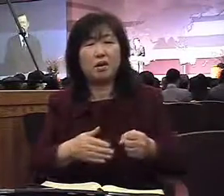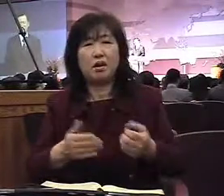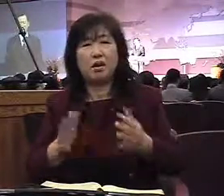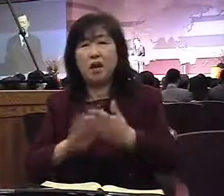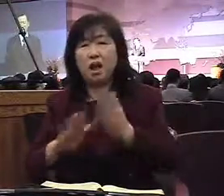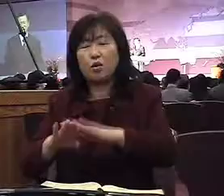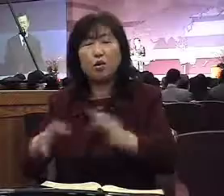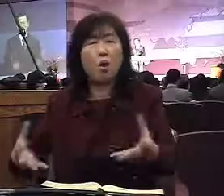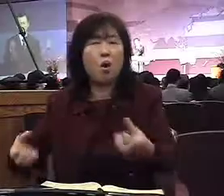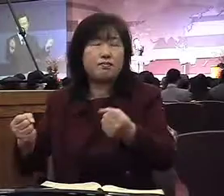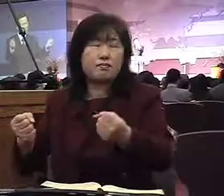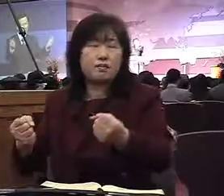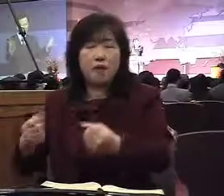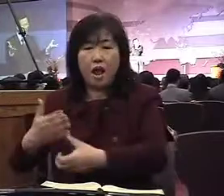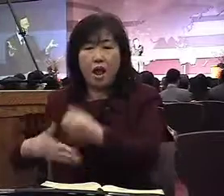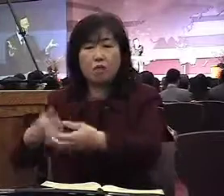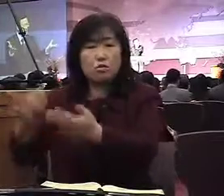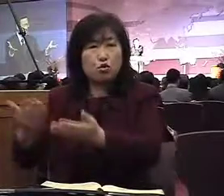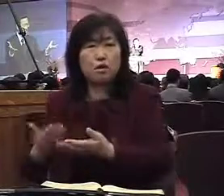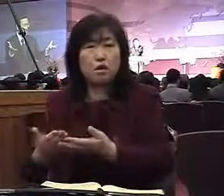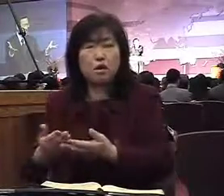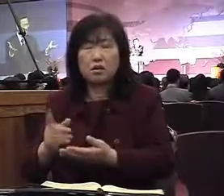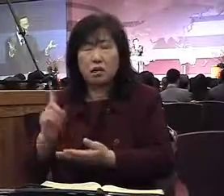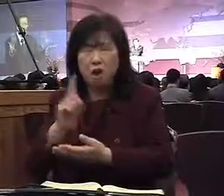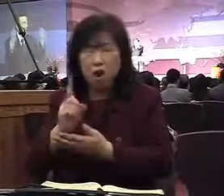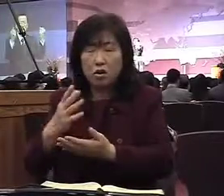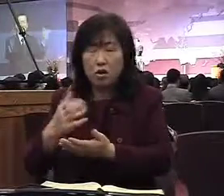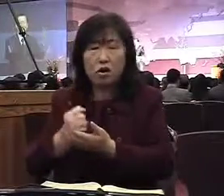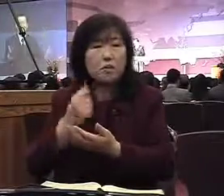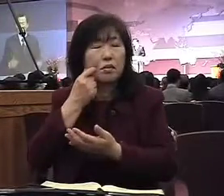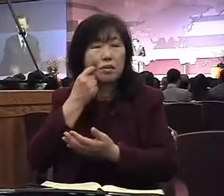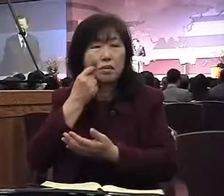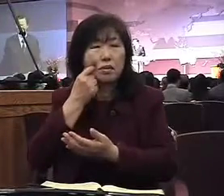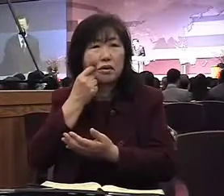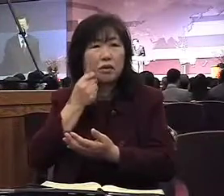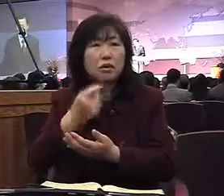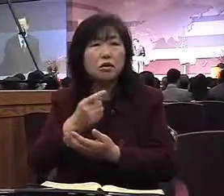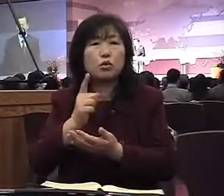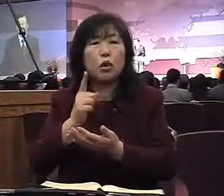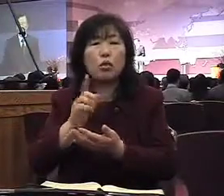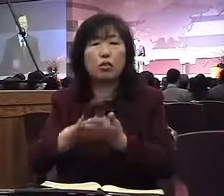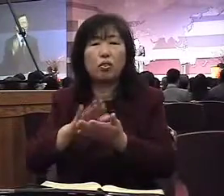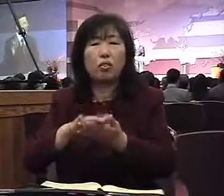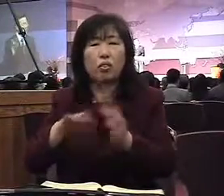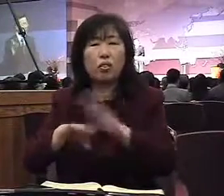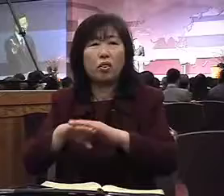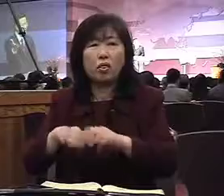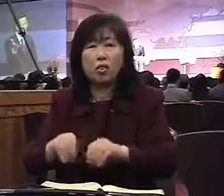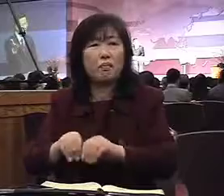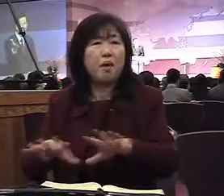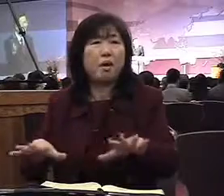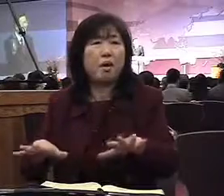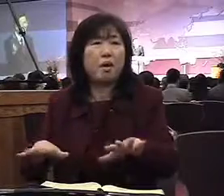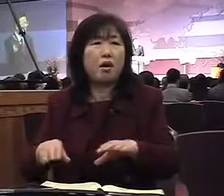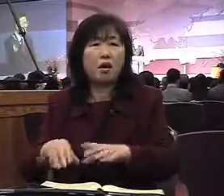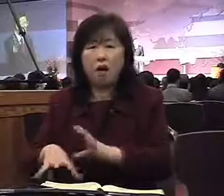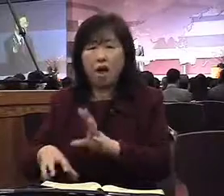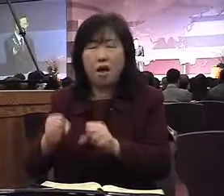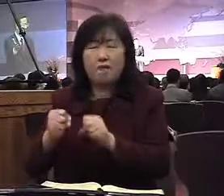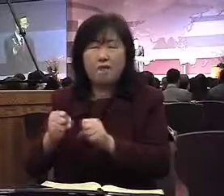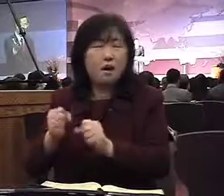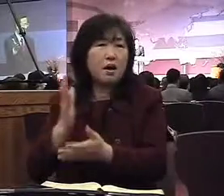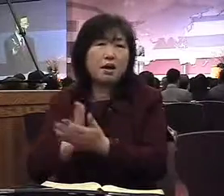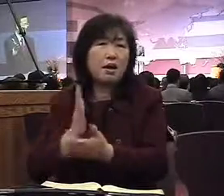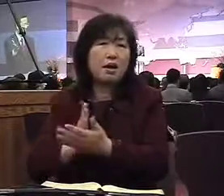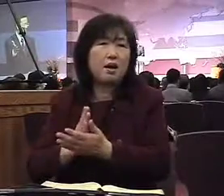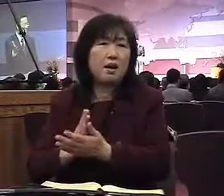있어요. 여러분 손을 펴시기를 바랍니다. 내려놓으시기를 바랍니다. 그 내려놓으면 그 자리에서는 잃는 것